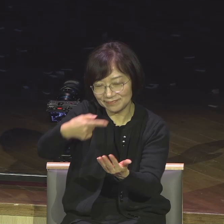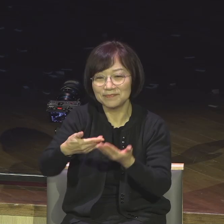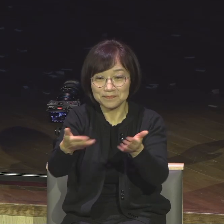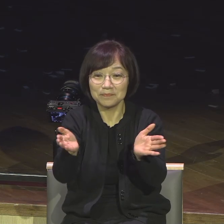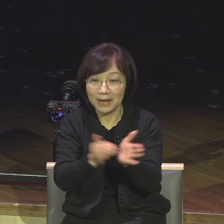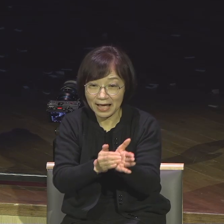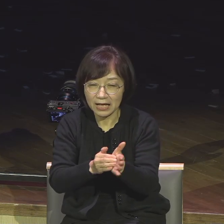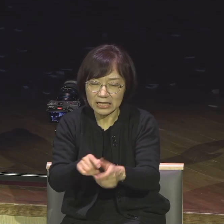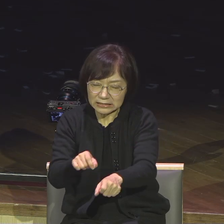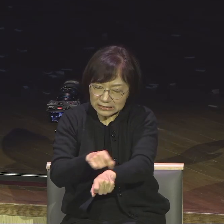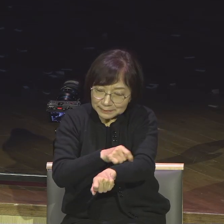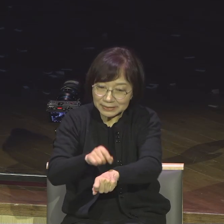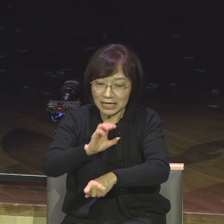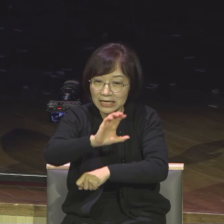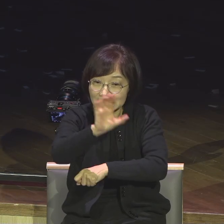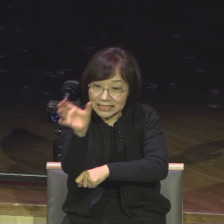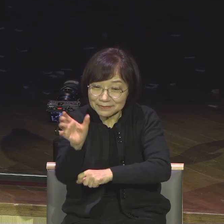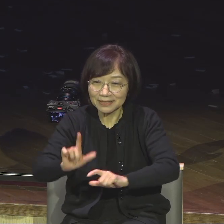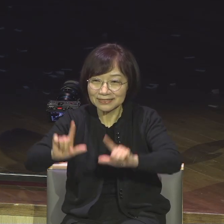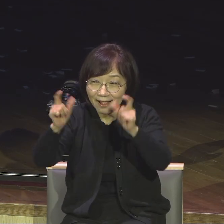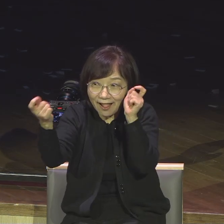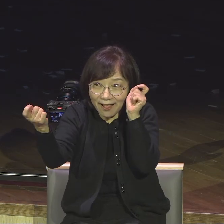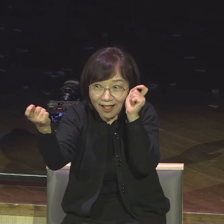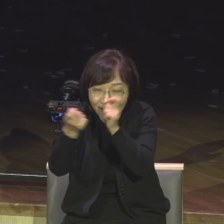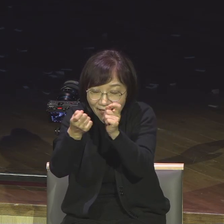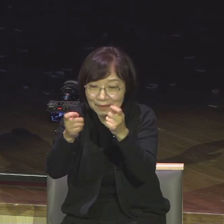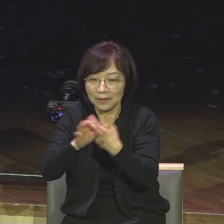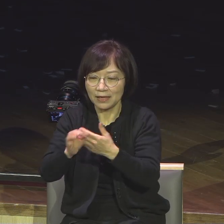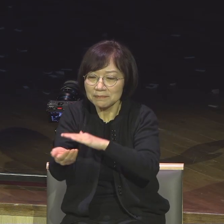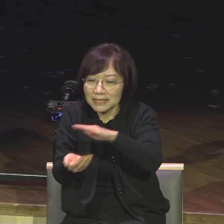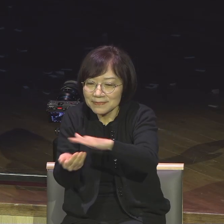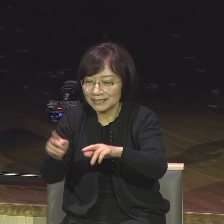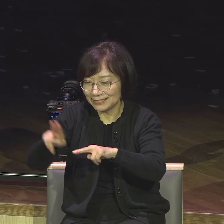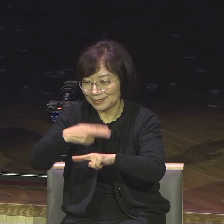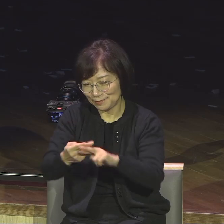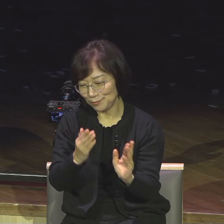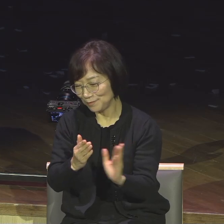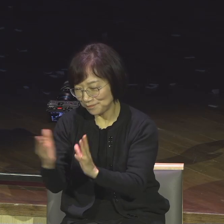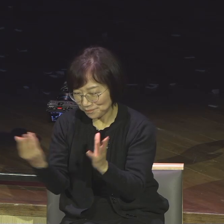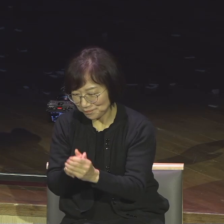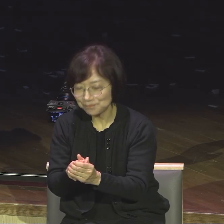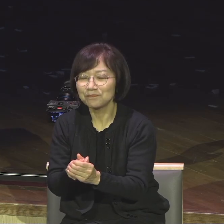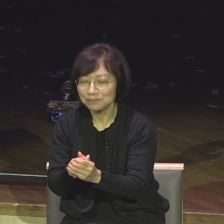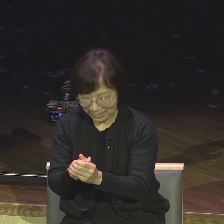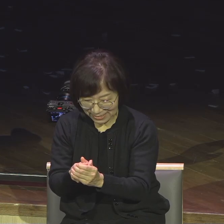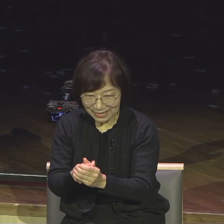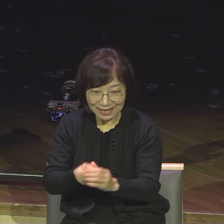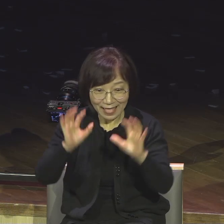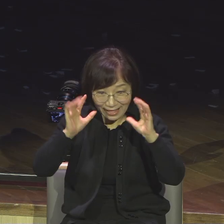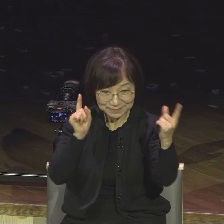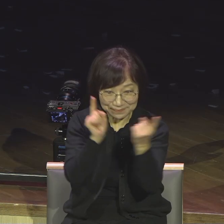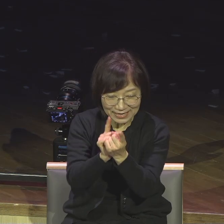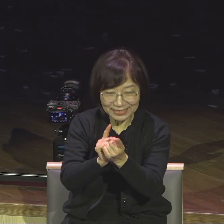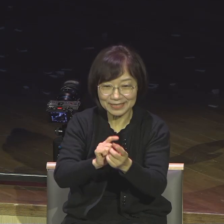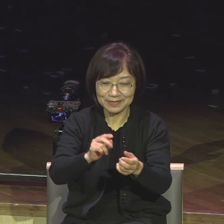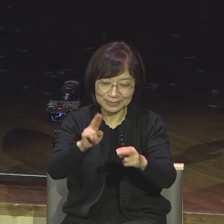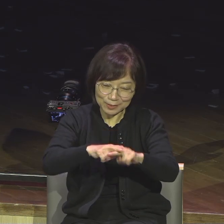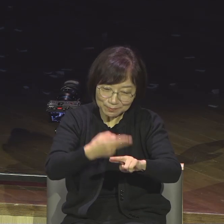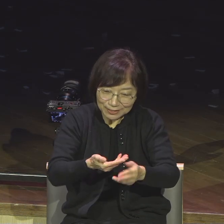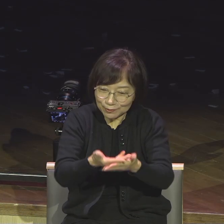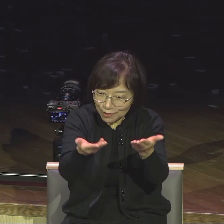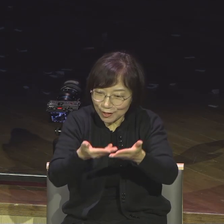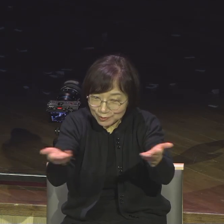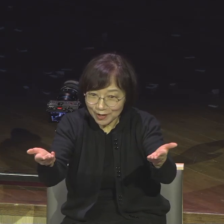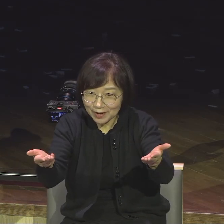특히 크리스마스만 다가오면 선물도 준비해서 아이들에게 나눠주고 나에게